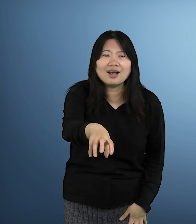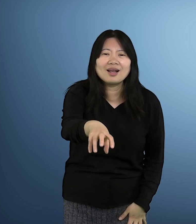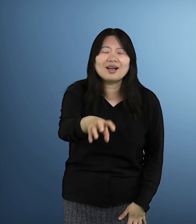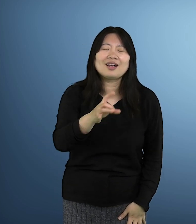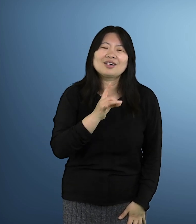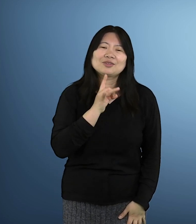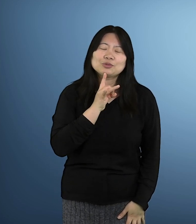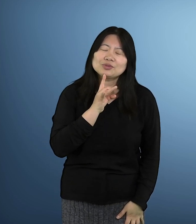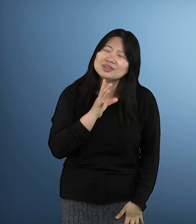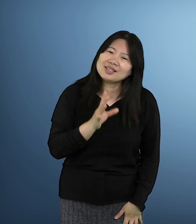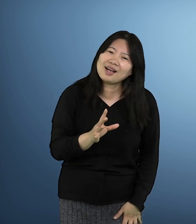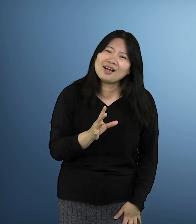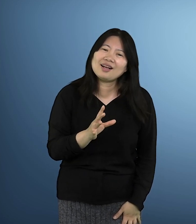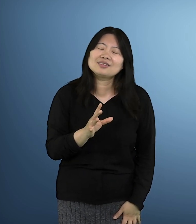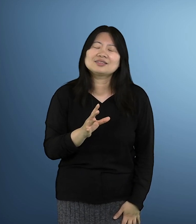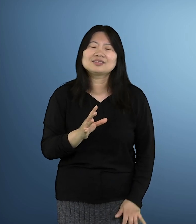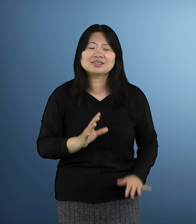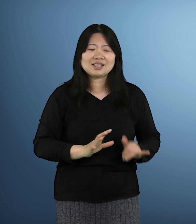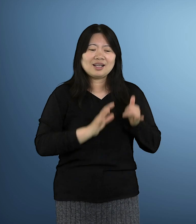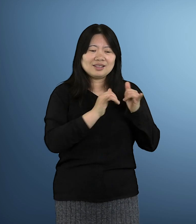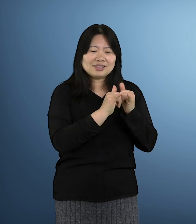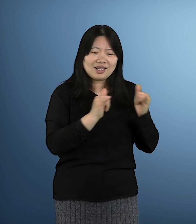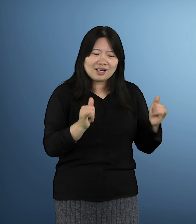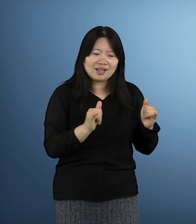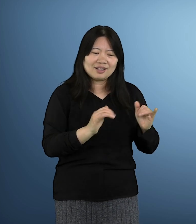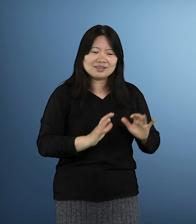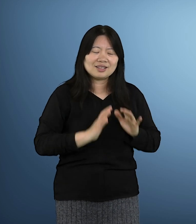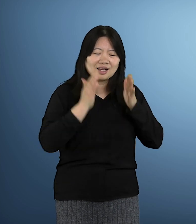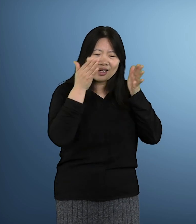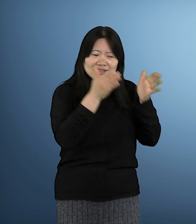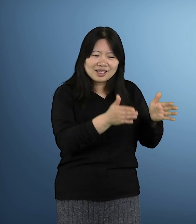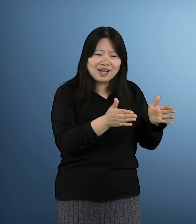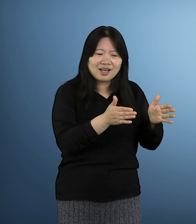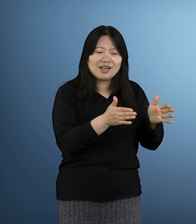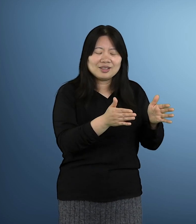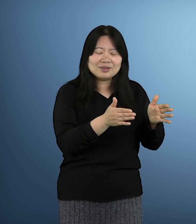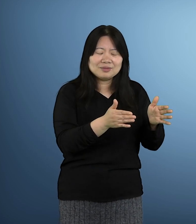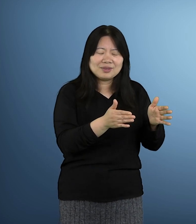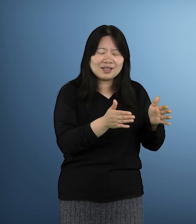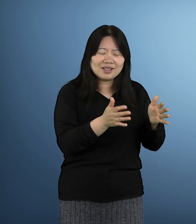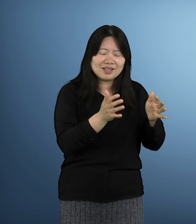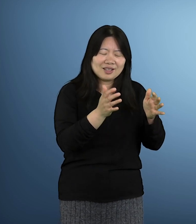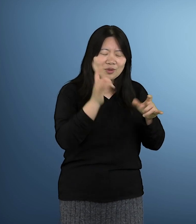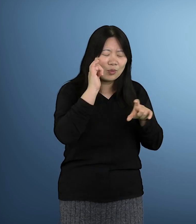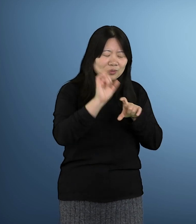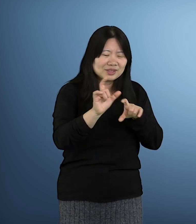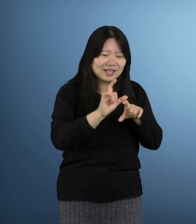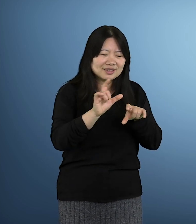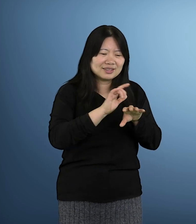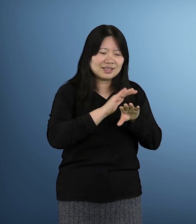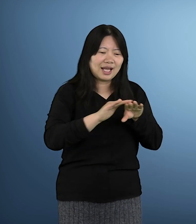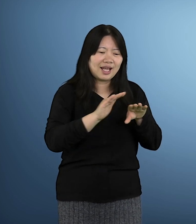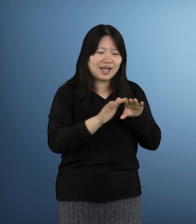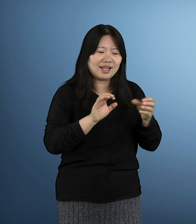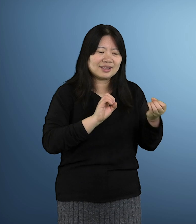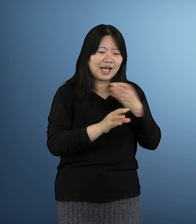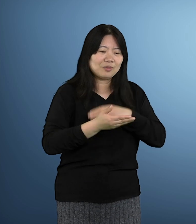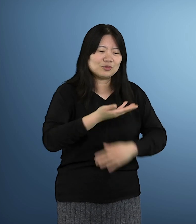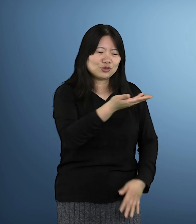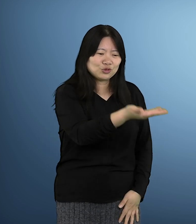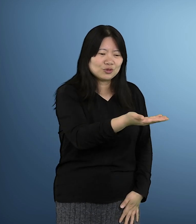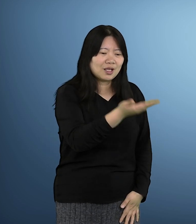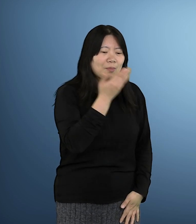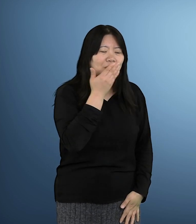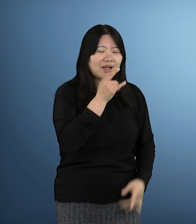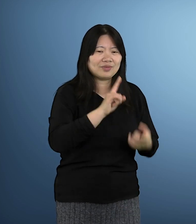유일한 세상 사람들과 세상을 향한 해답이어야 하는가를 드러낼 때입니다.